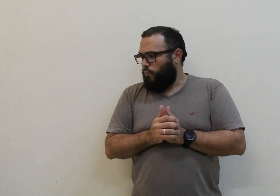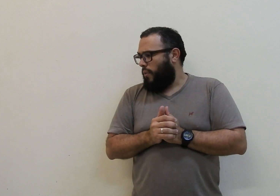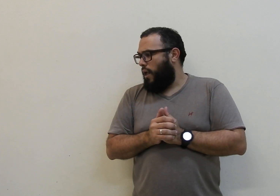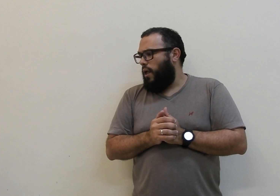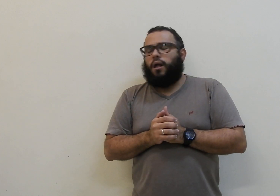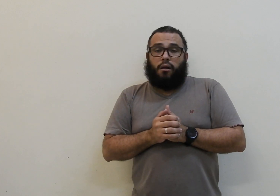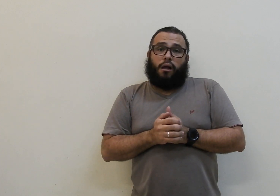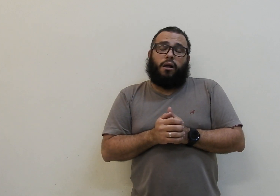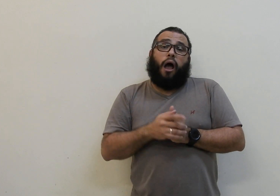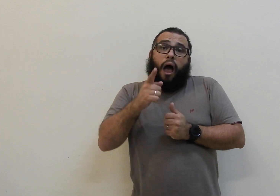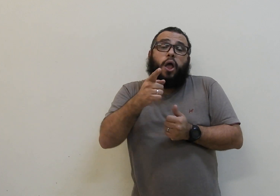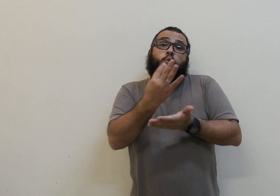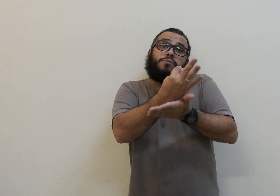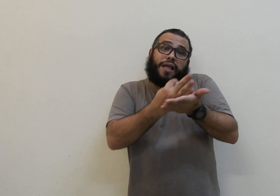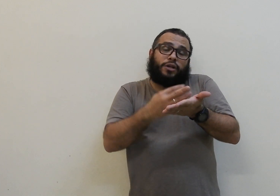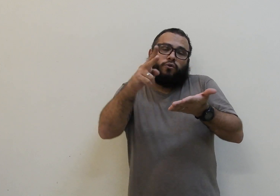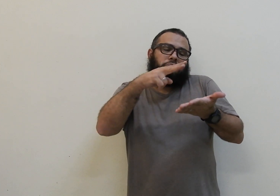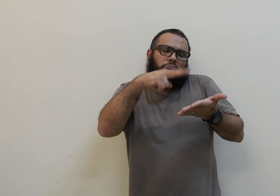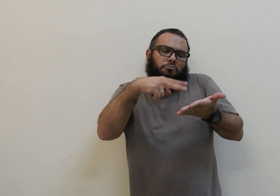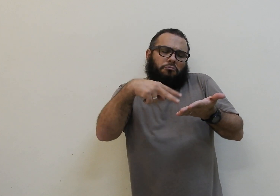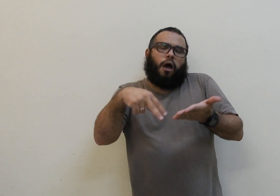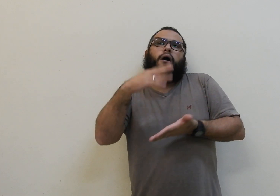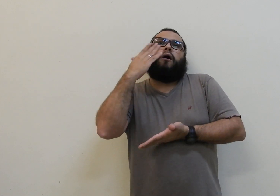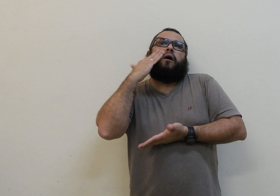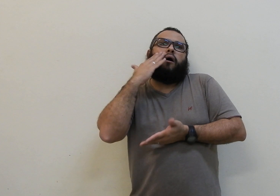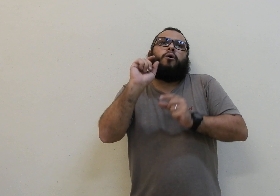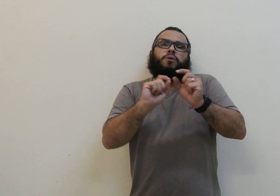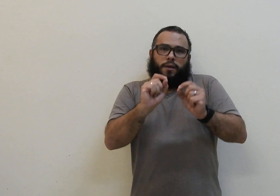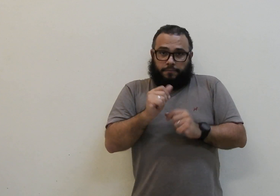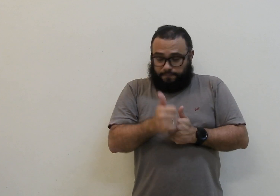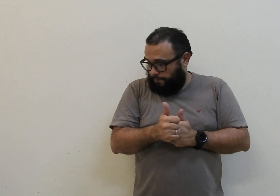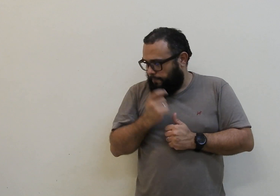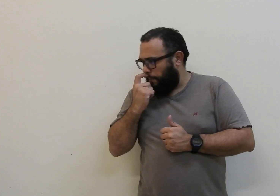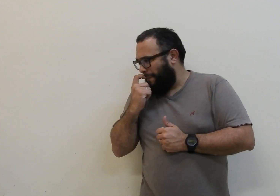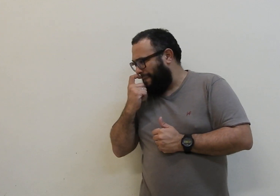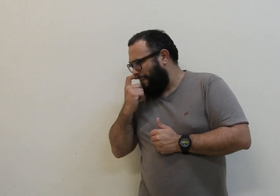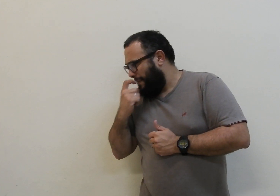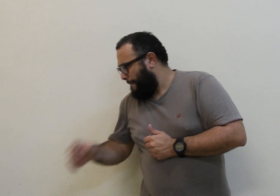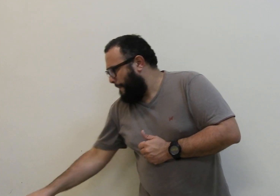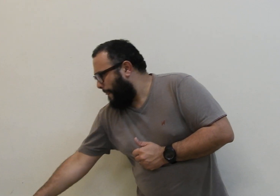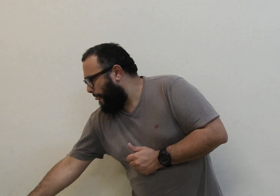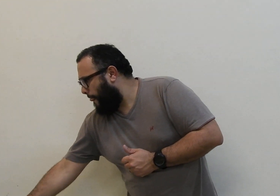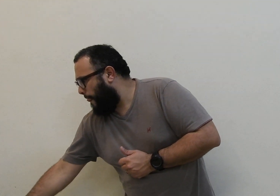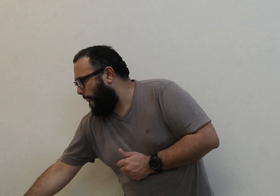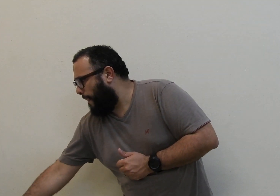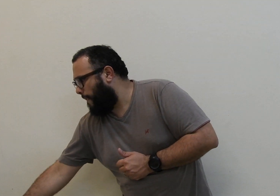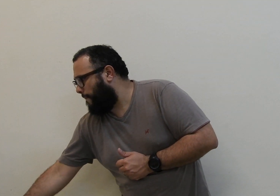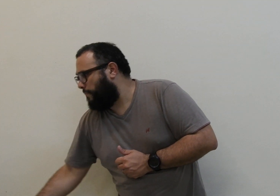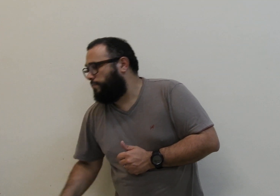Então já é um sinal que vocês já podem aprender. E no transcorrer da leitura desse texto, vocês vão poder tirar algumas